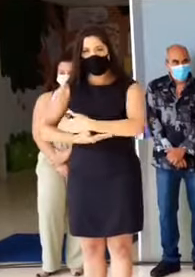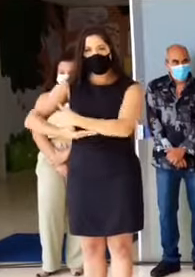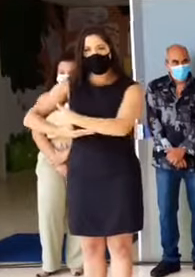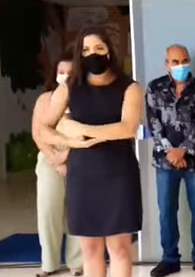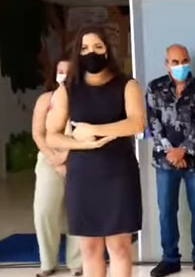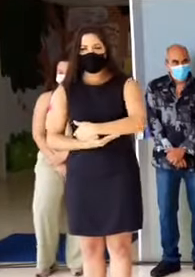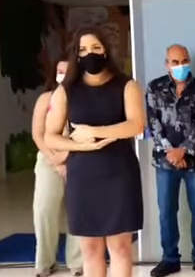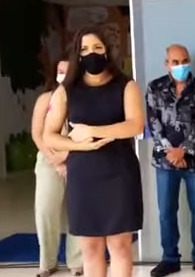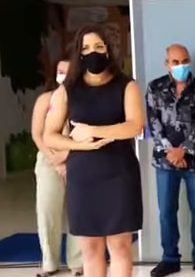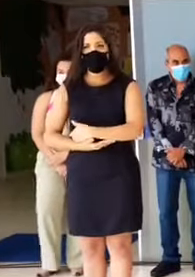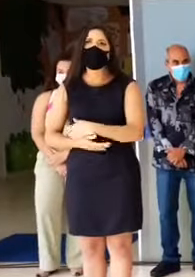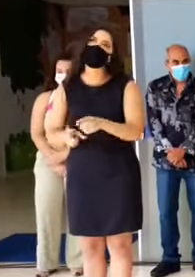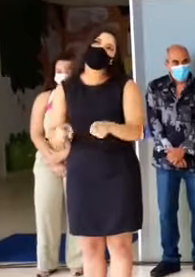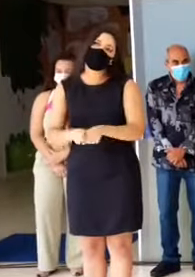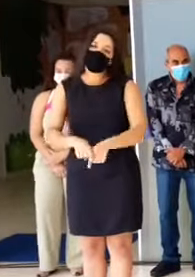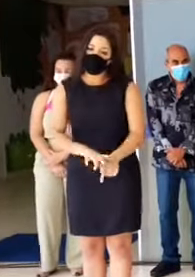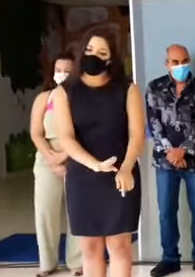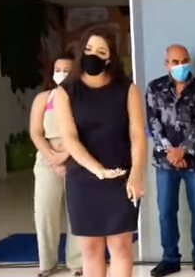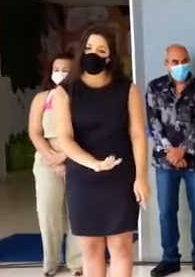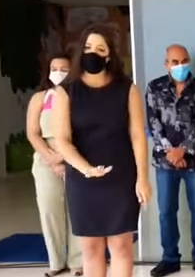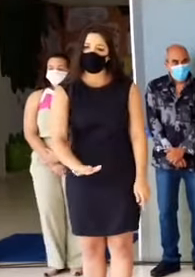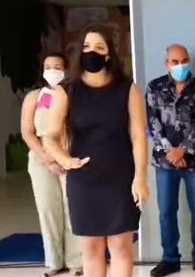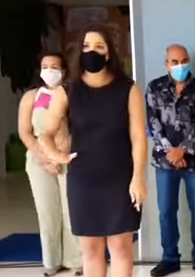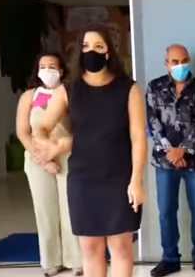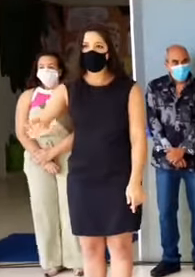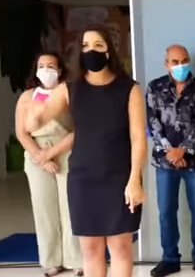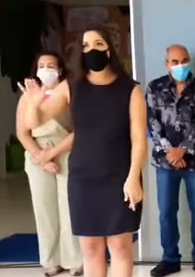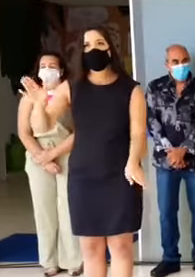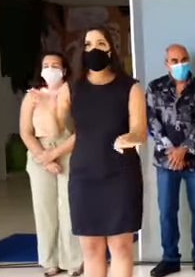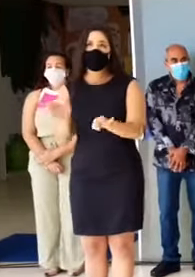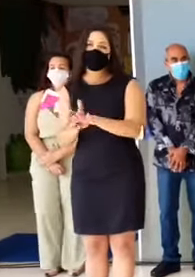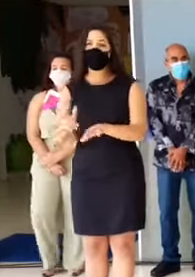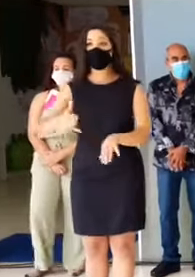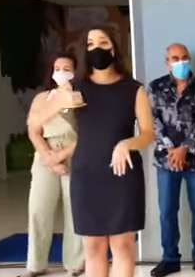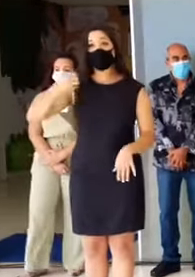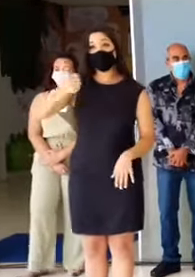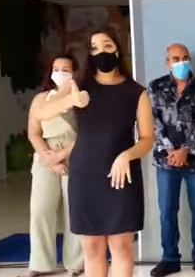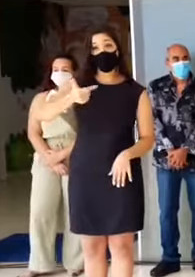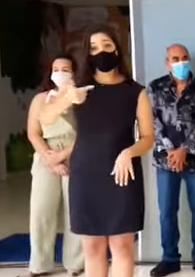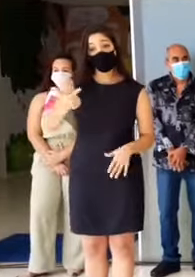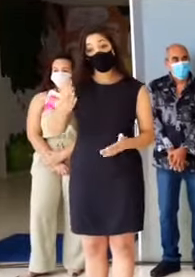e na fase infantil, até 12 anos,